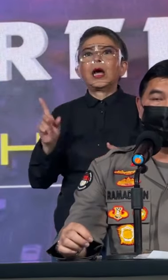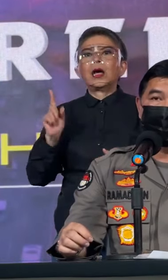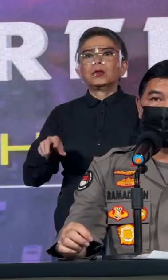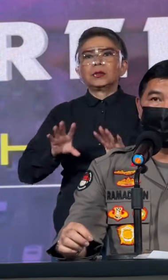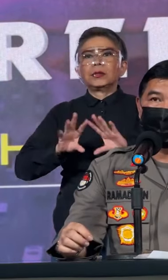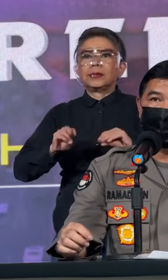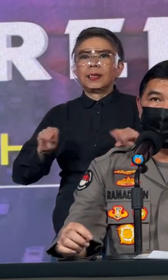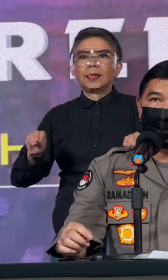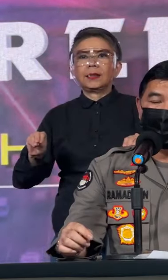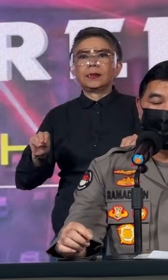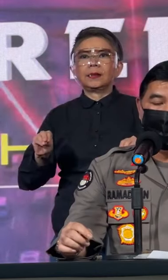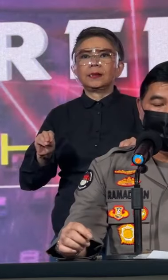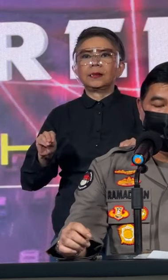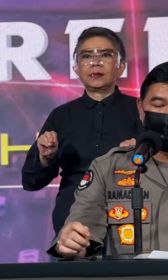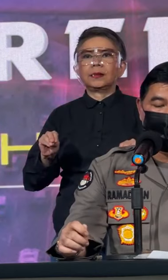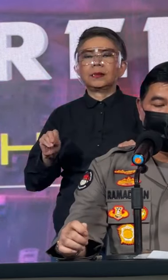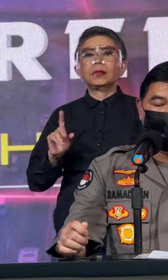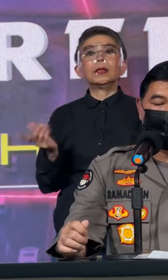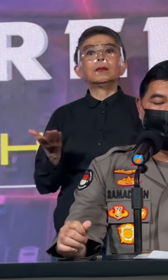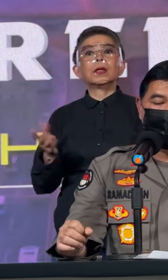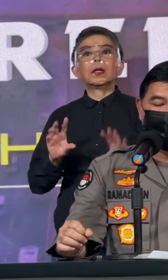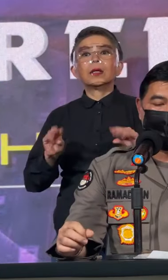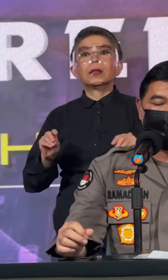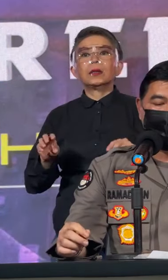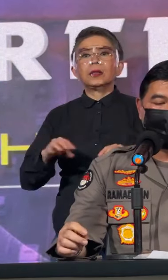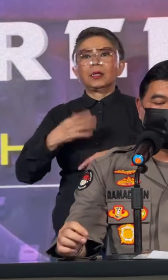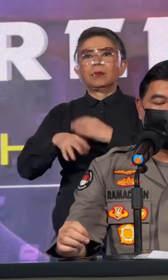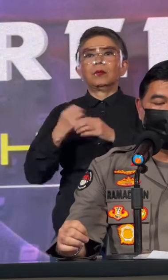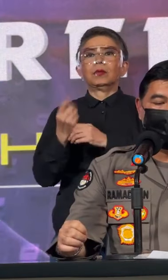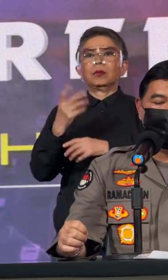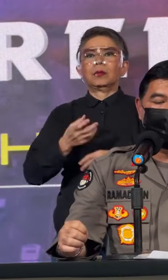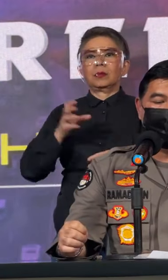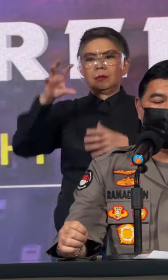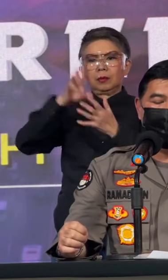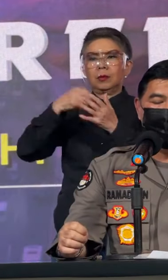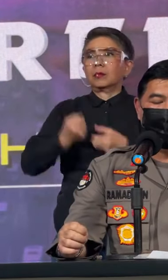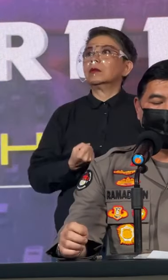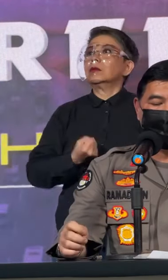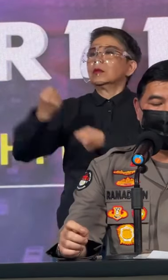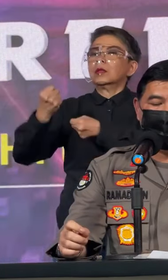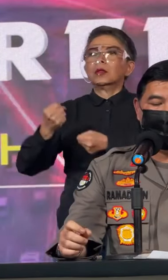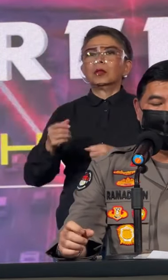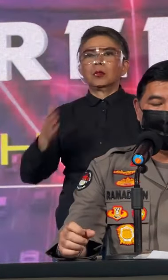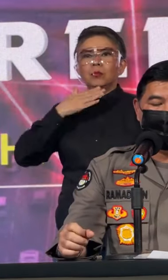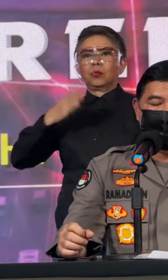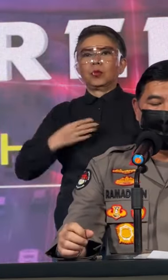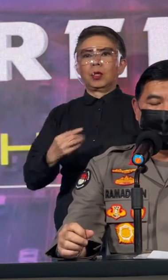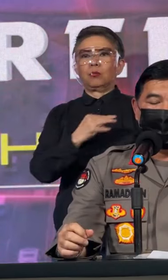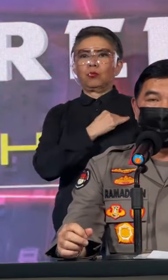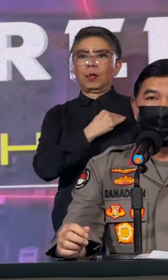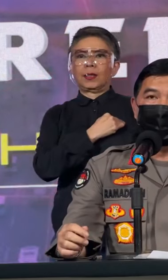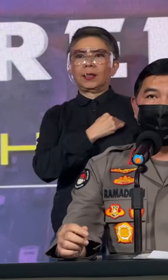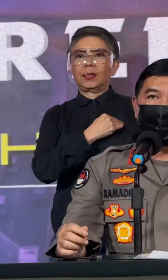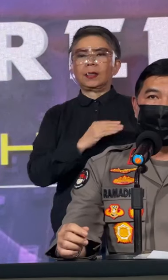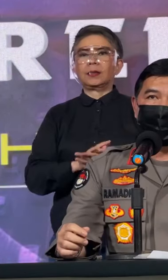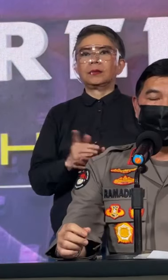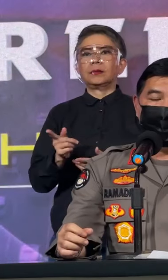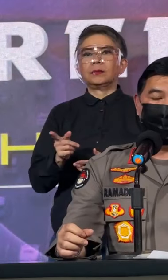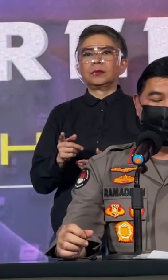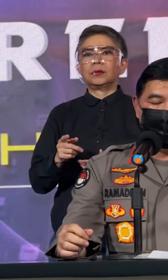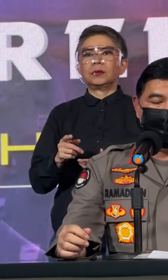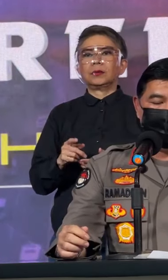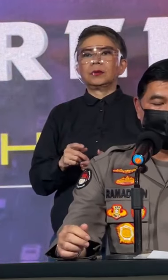dipekerjakan di pabrik kelapa sawit milik bupati